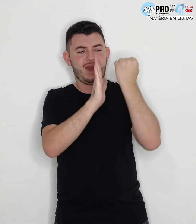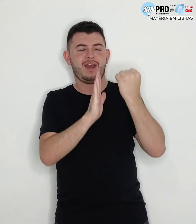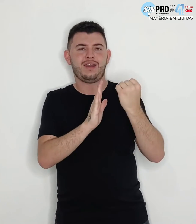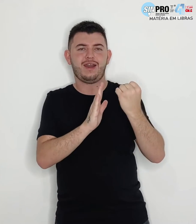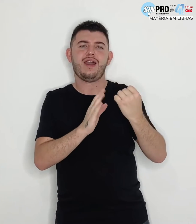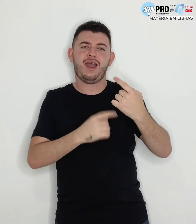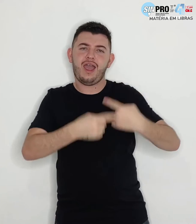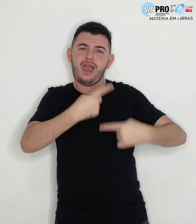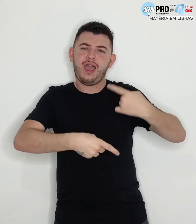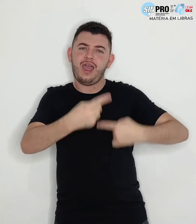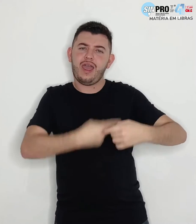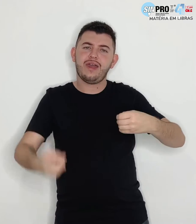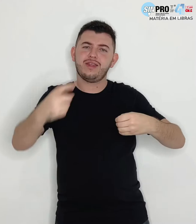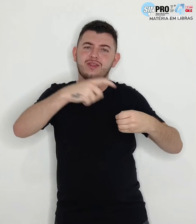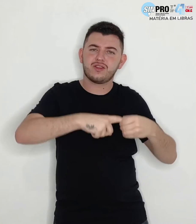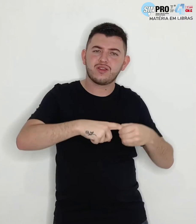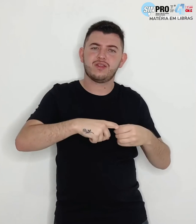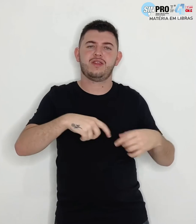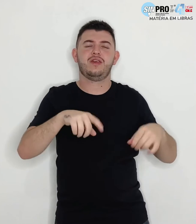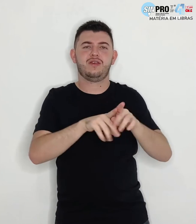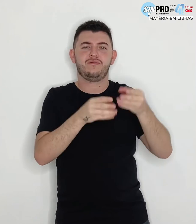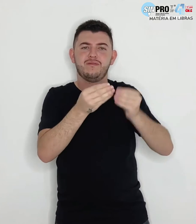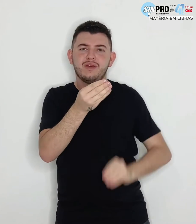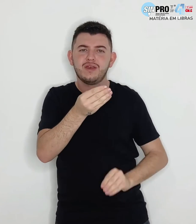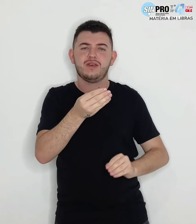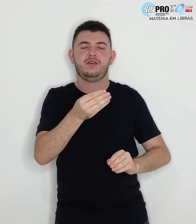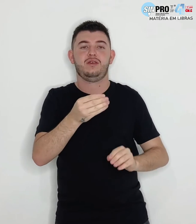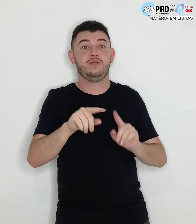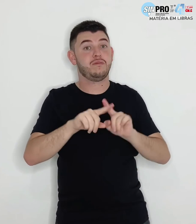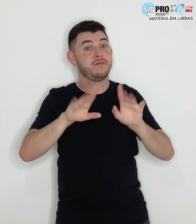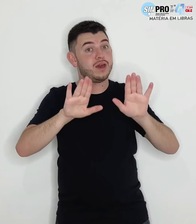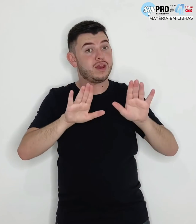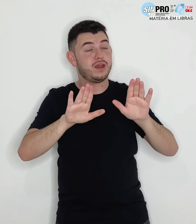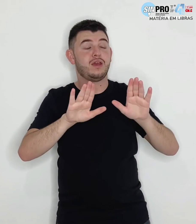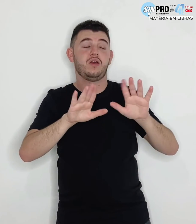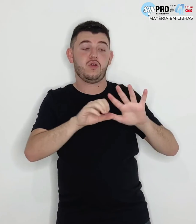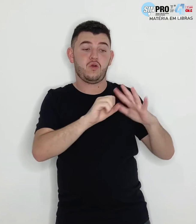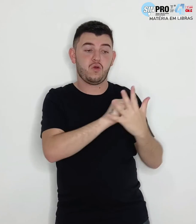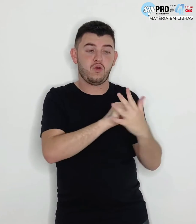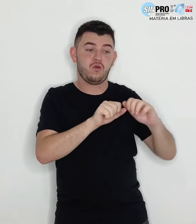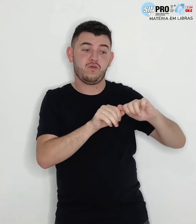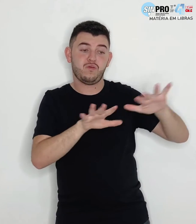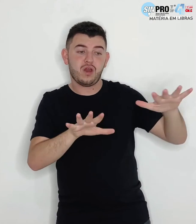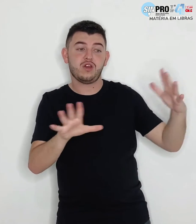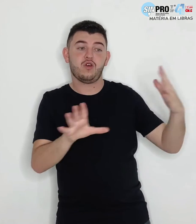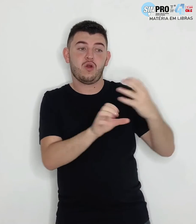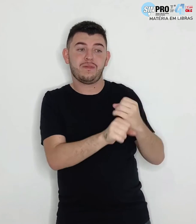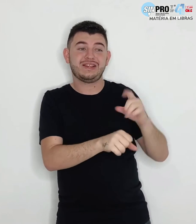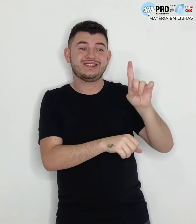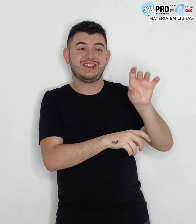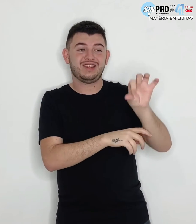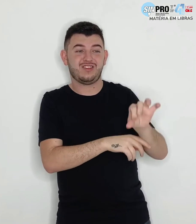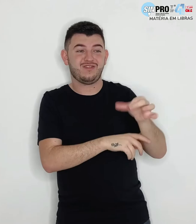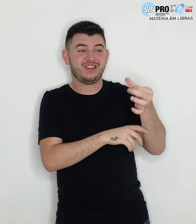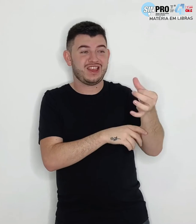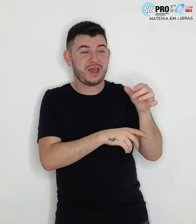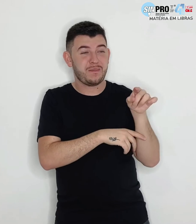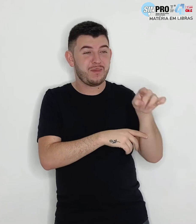retrocesso. De um lado, a pandemia do novo coronavírus, que soma mais de 196 mil mortos. Do outro, um governo